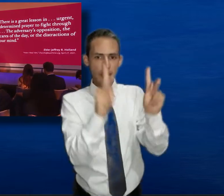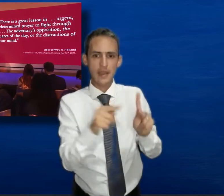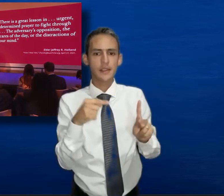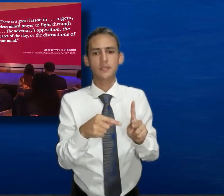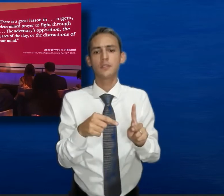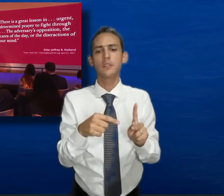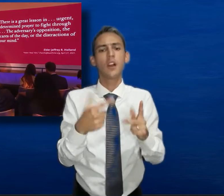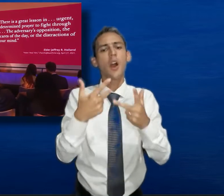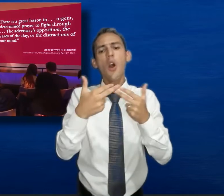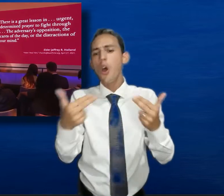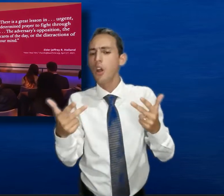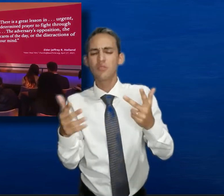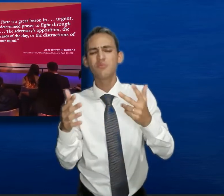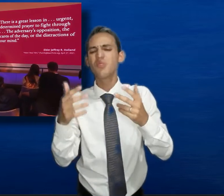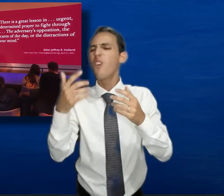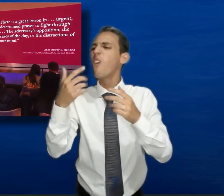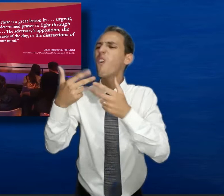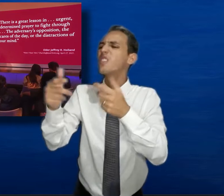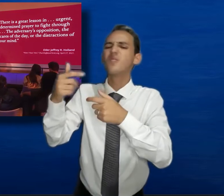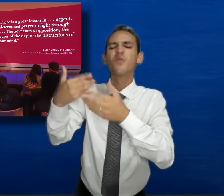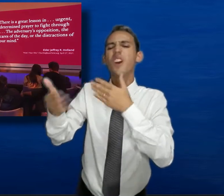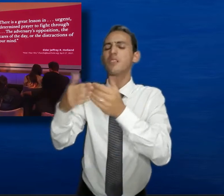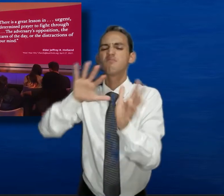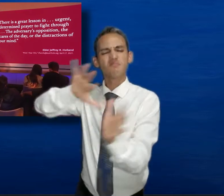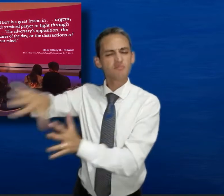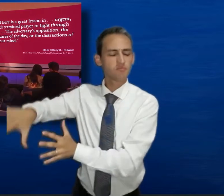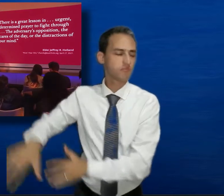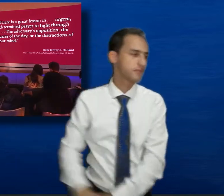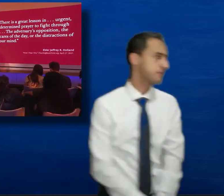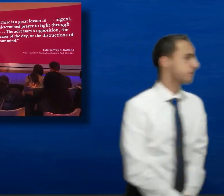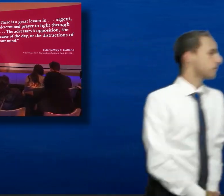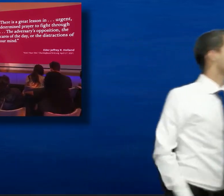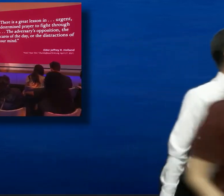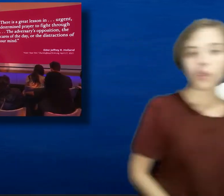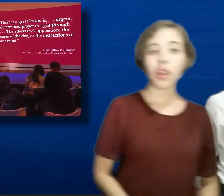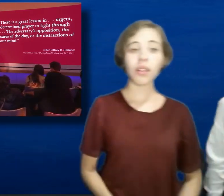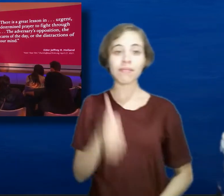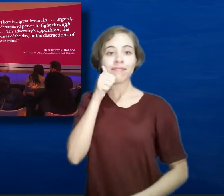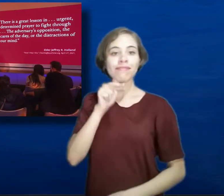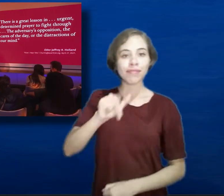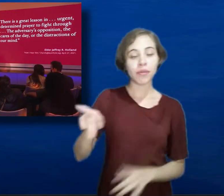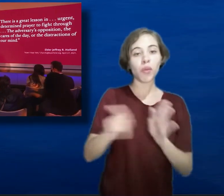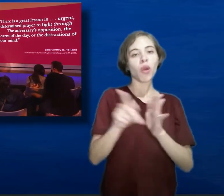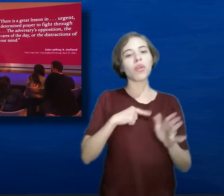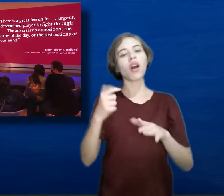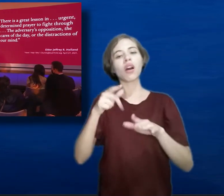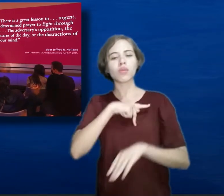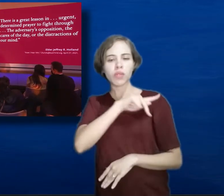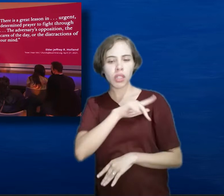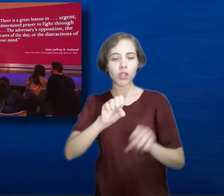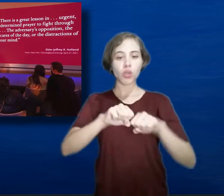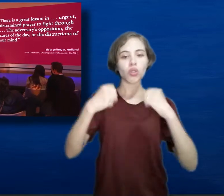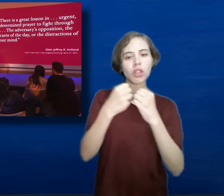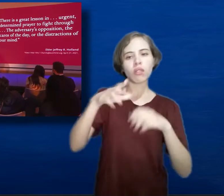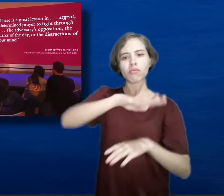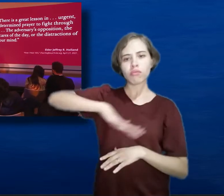oposição do adversário, as preocupações diárias ou as distrações da nossa mente. A irmã